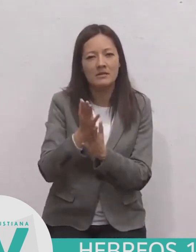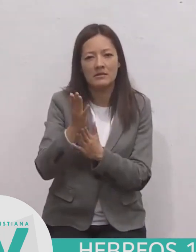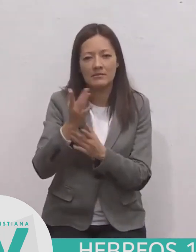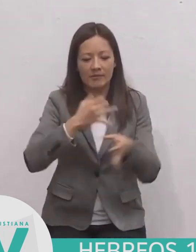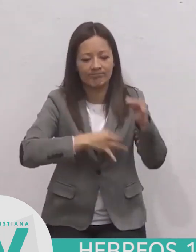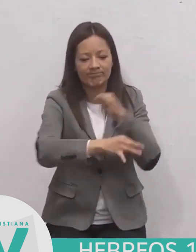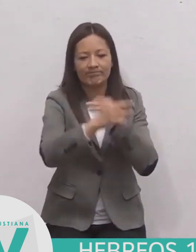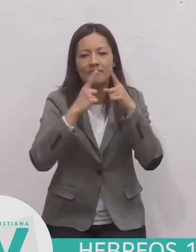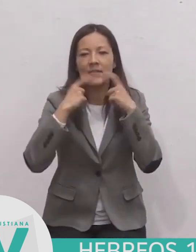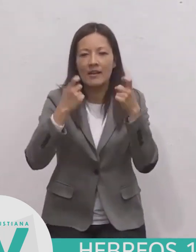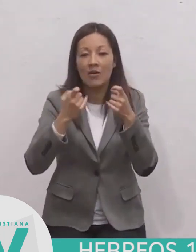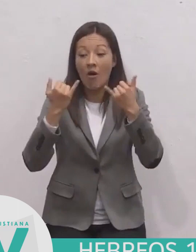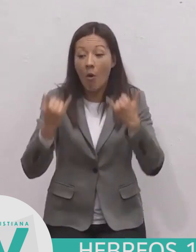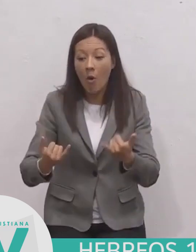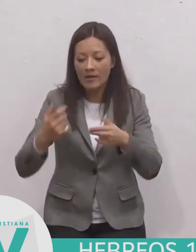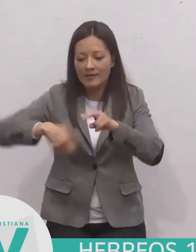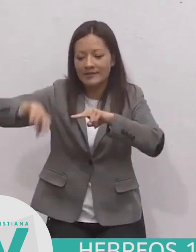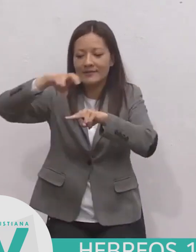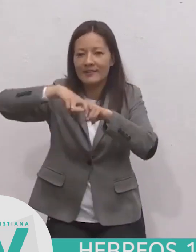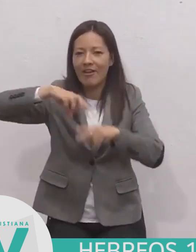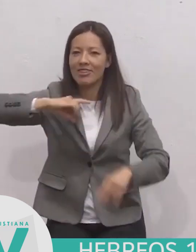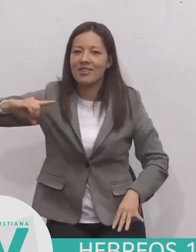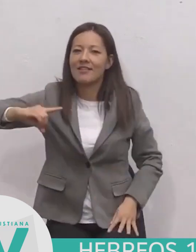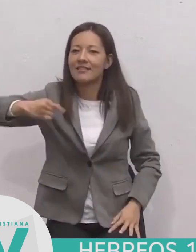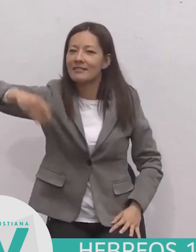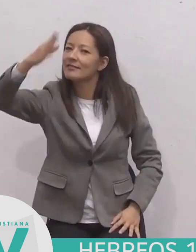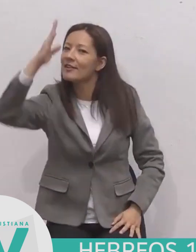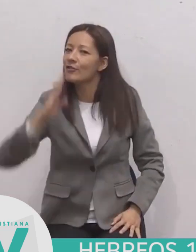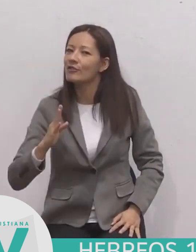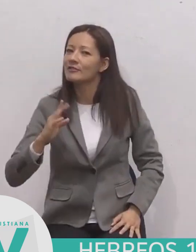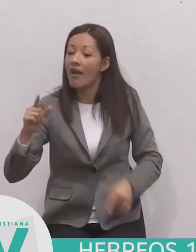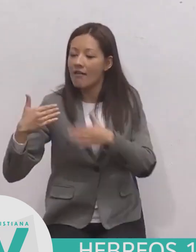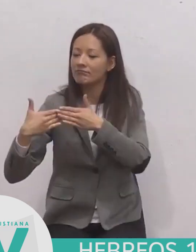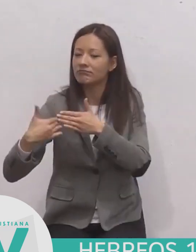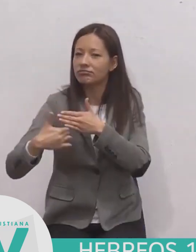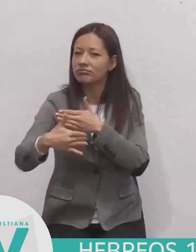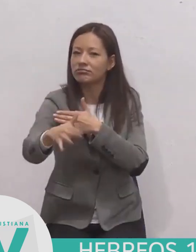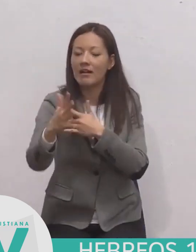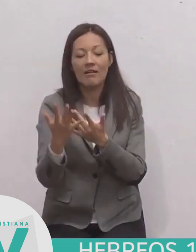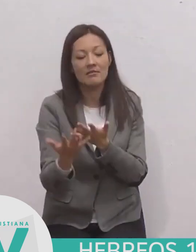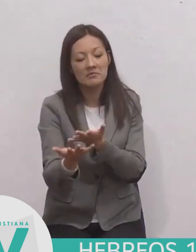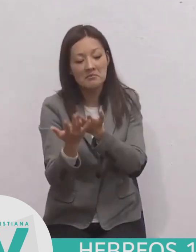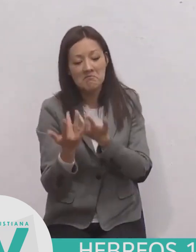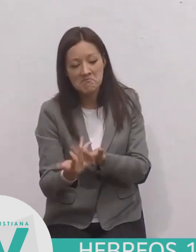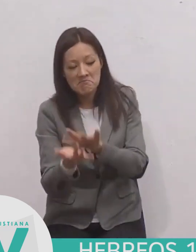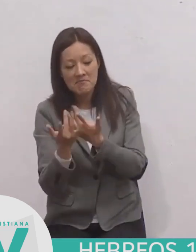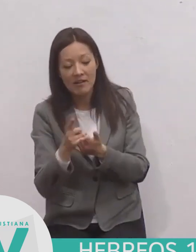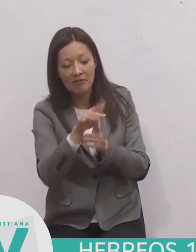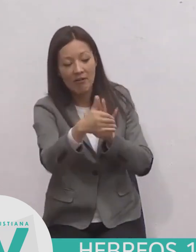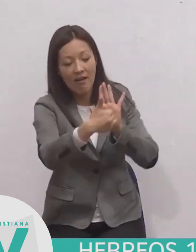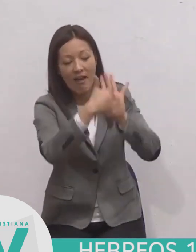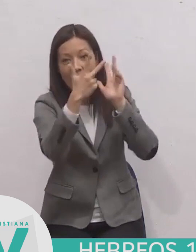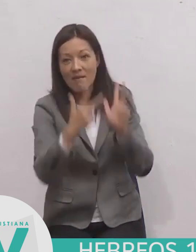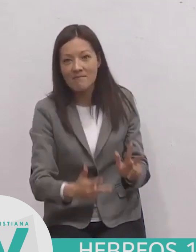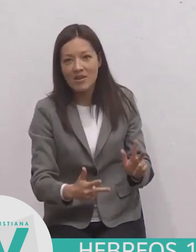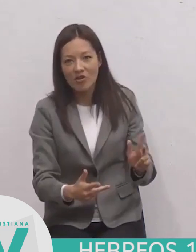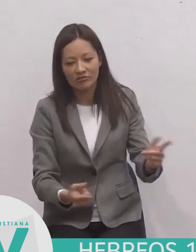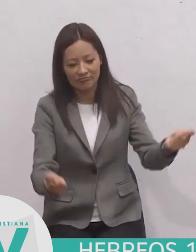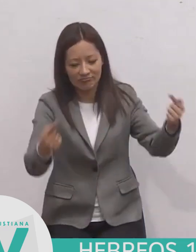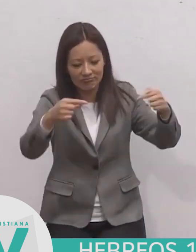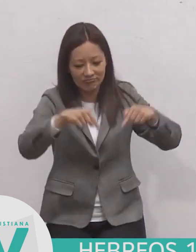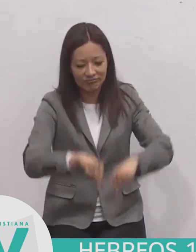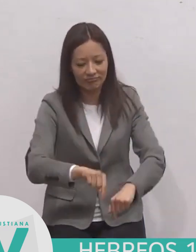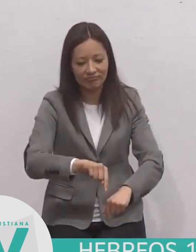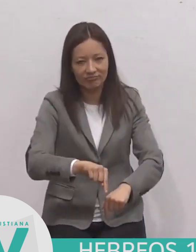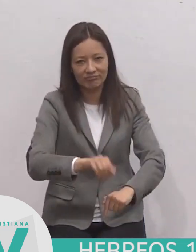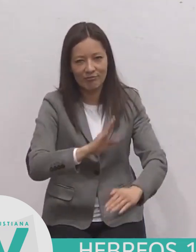pecados, se ha sentado a la diestra de Dios. De ahí en adelante, esperando hasta que sus enemigos sean puestos por estrado de